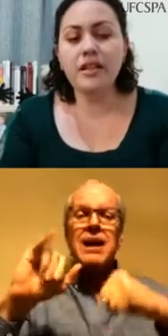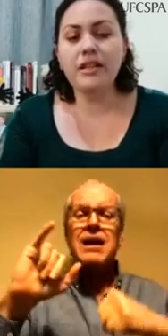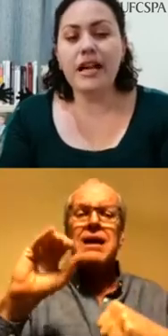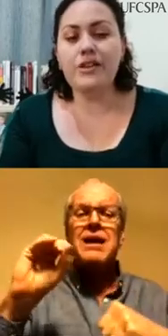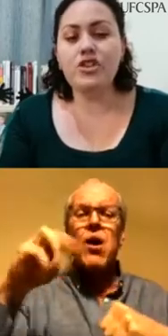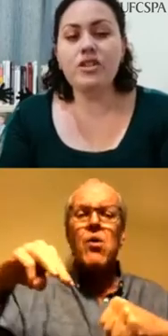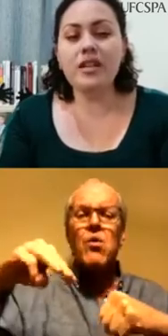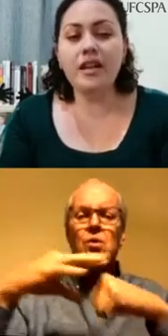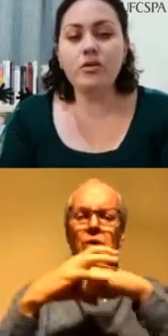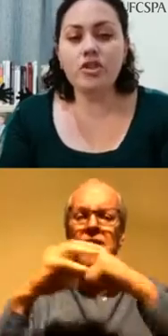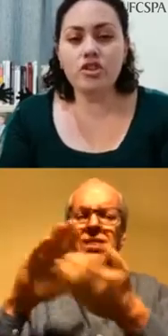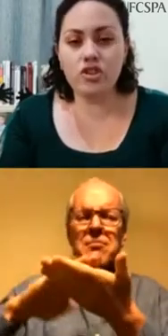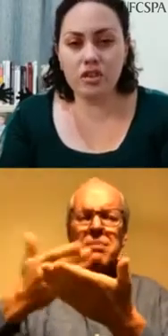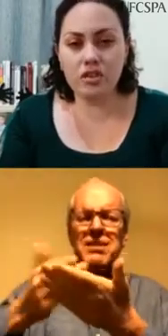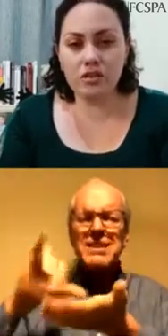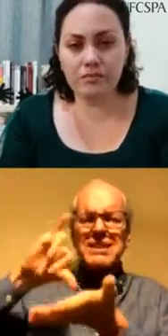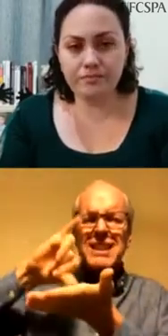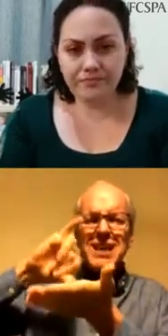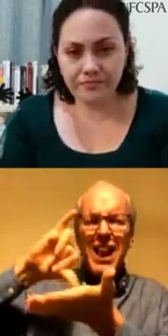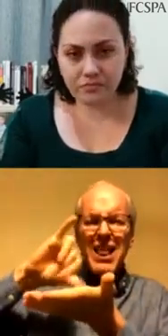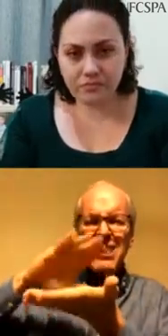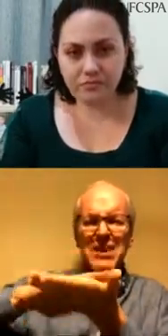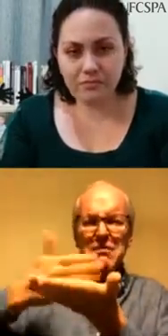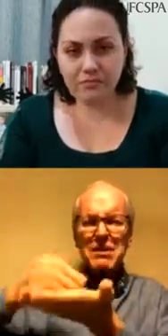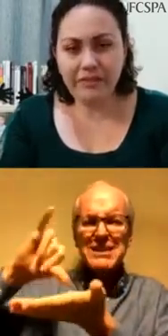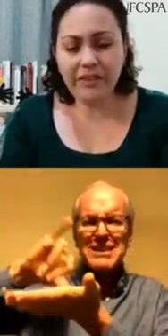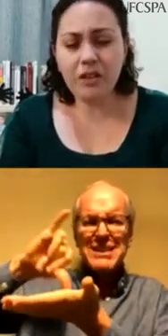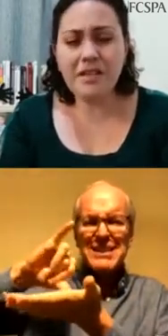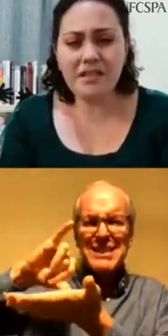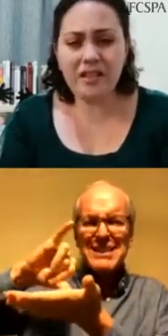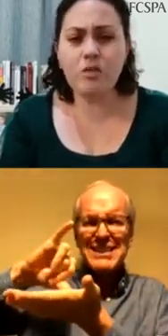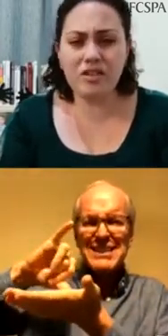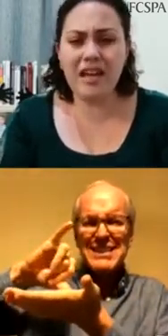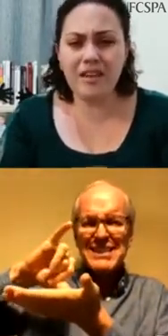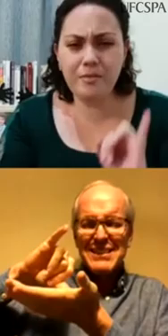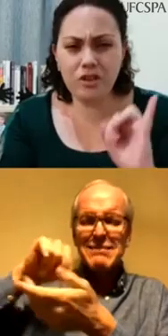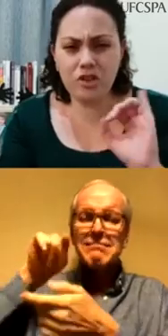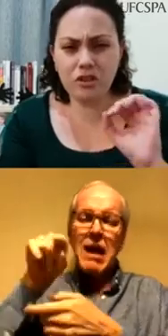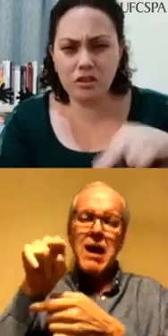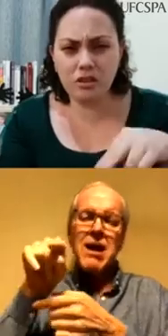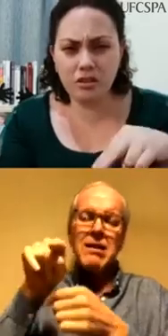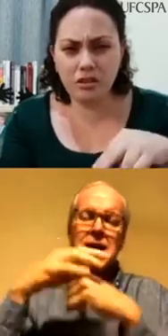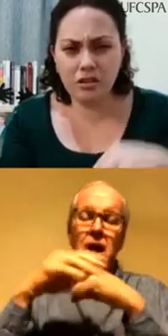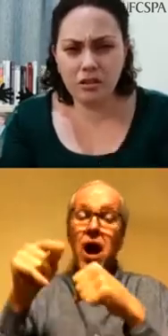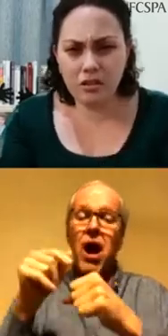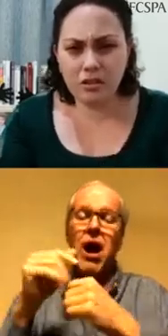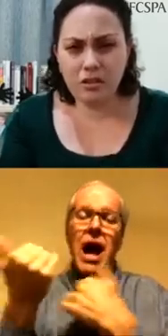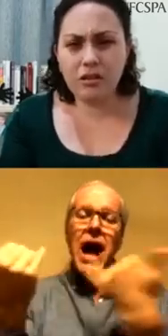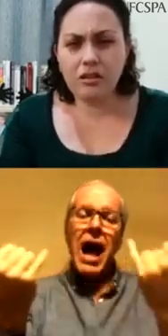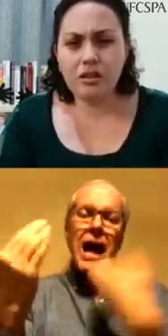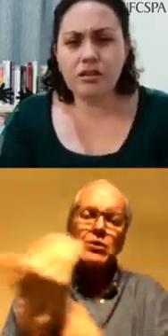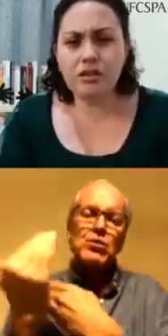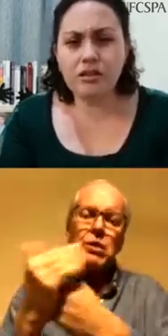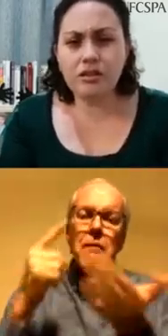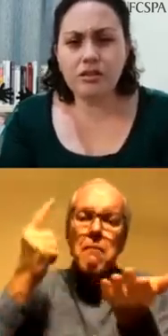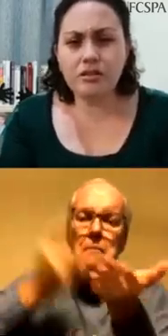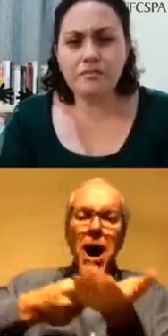Augusto, a gente tem hoje em dia, tem uma central de intérprete